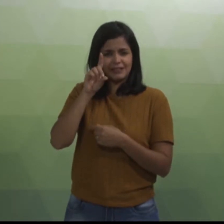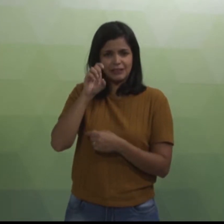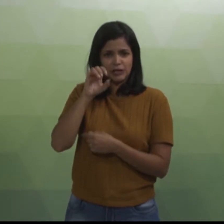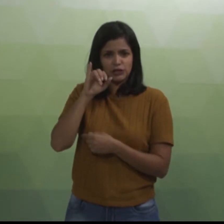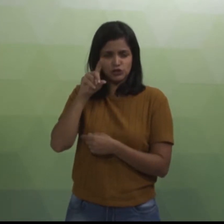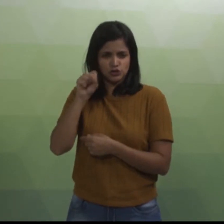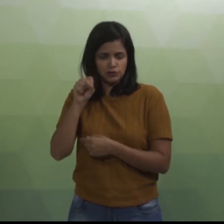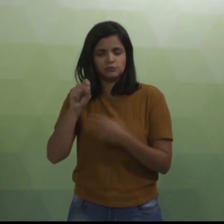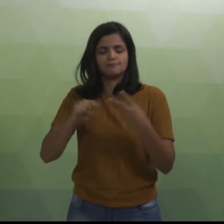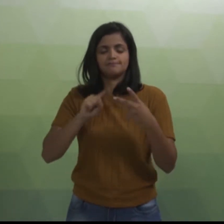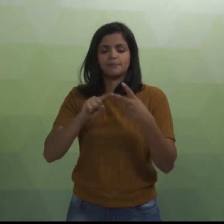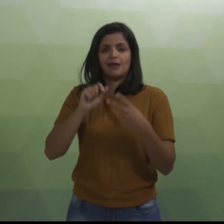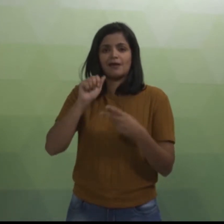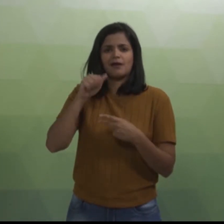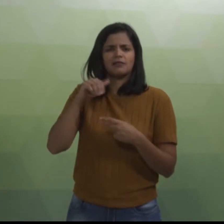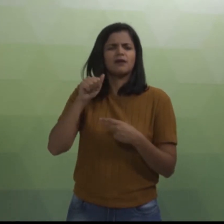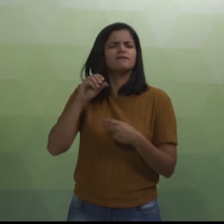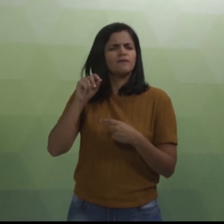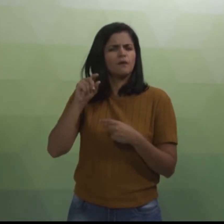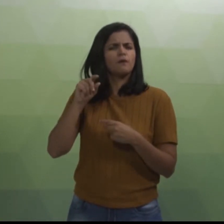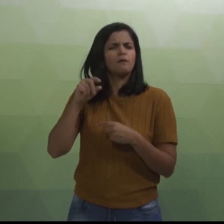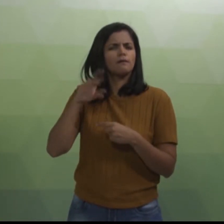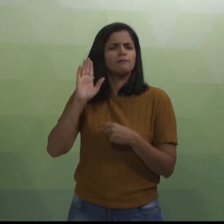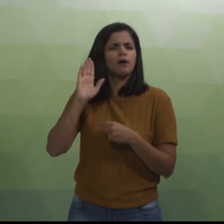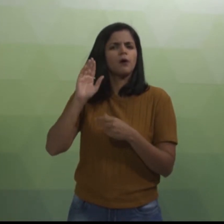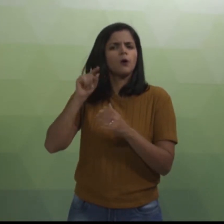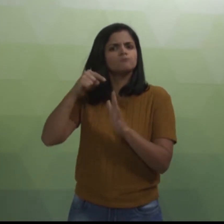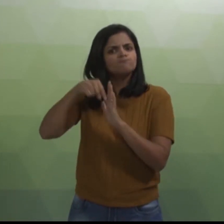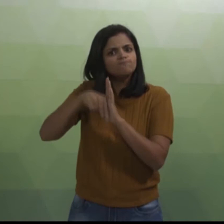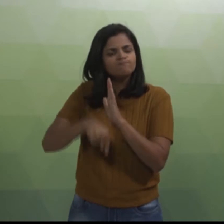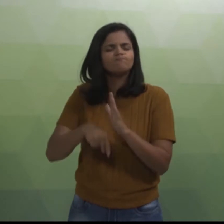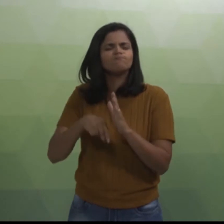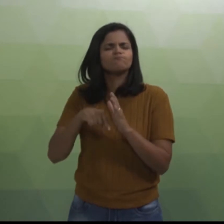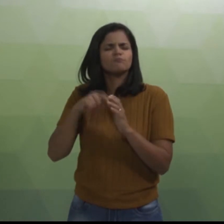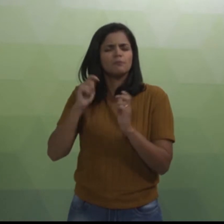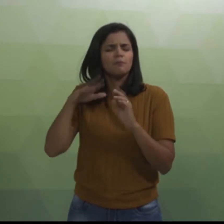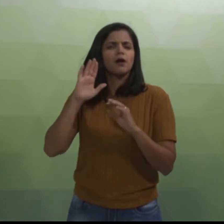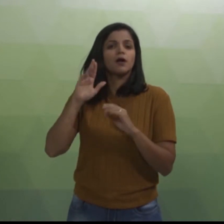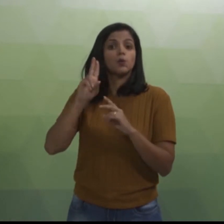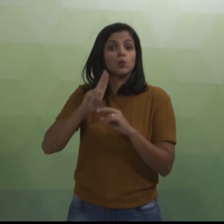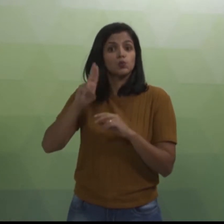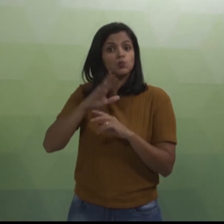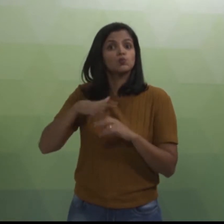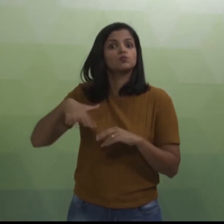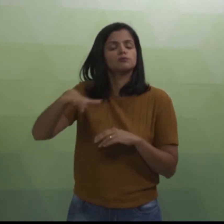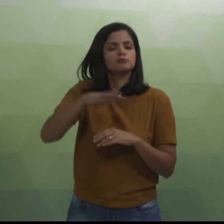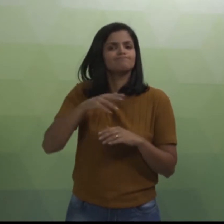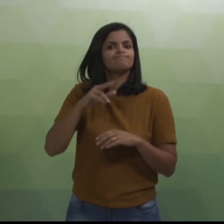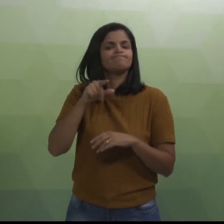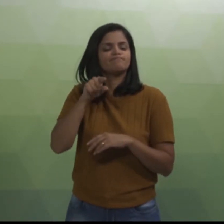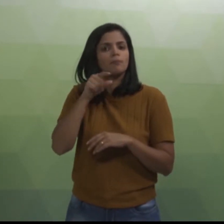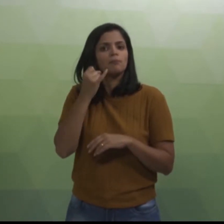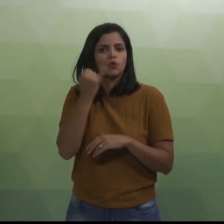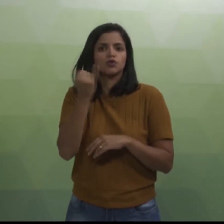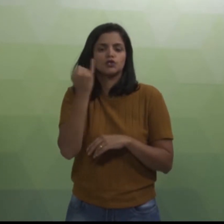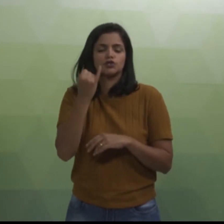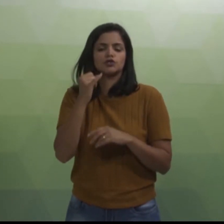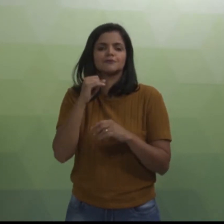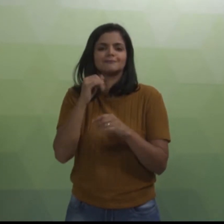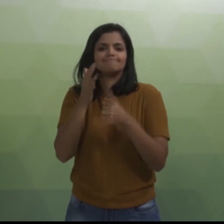sobre deítico e anáfora. Mas é interessante aprofundar sobre isso. É importante,